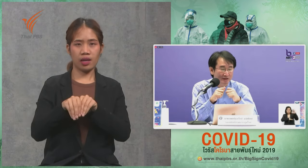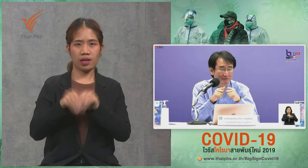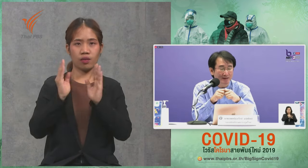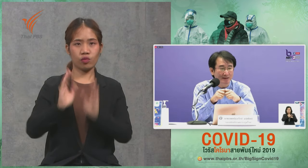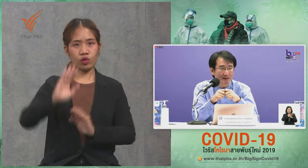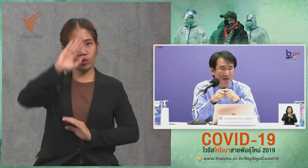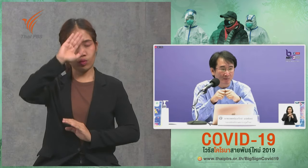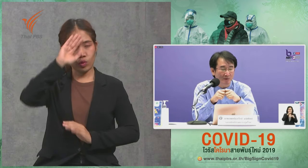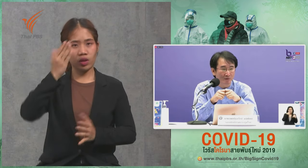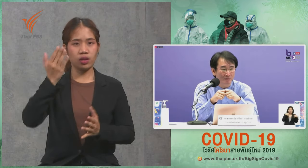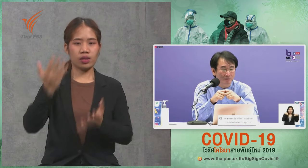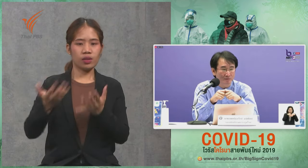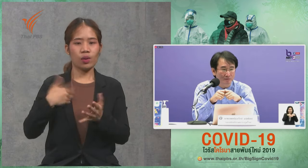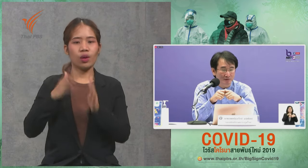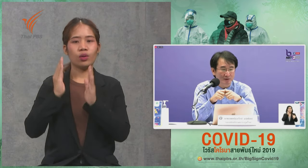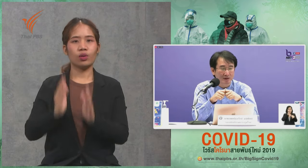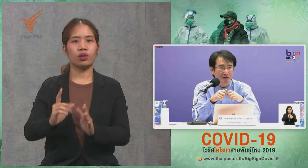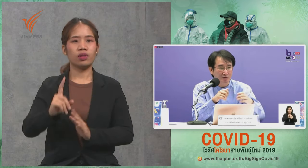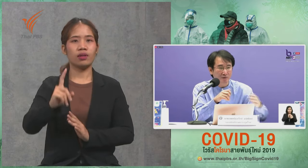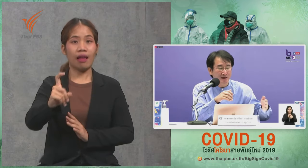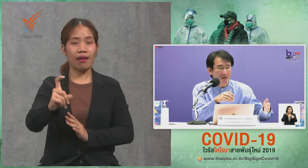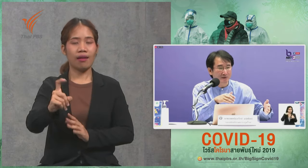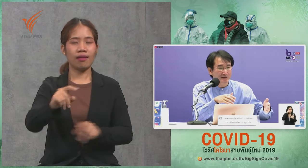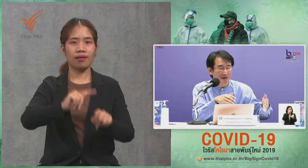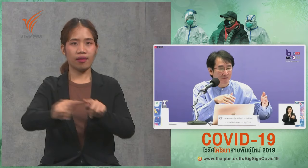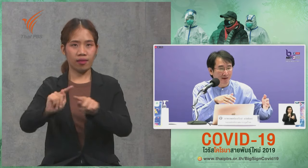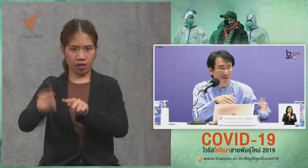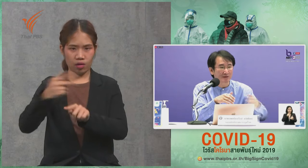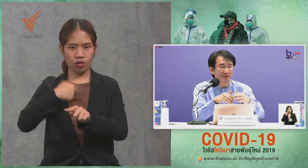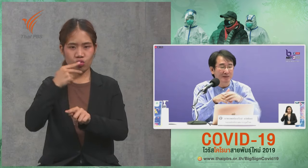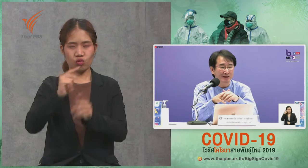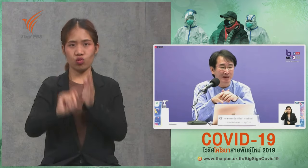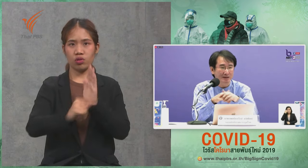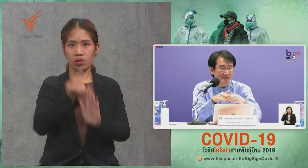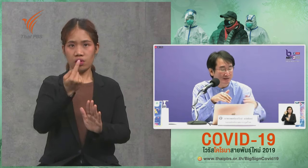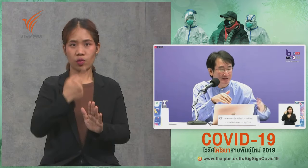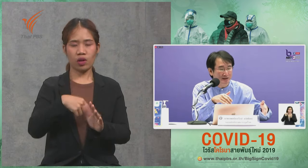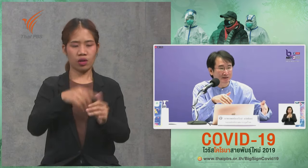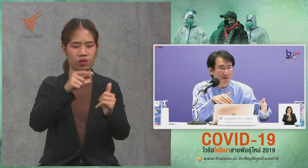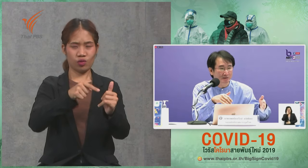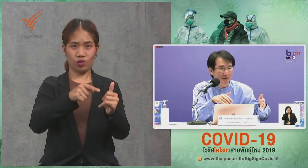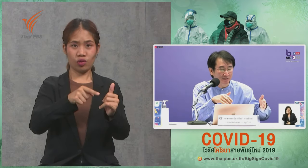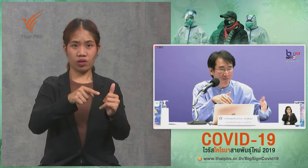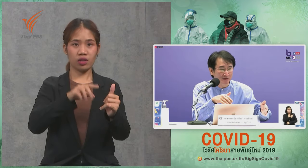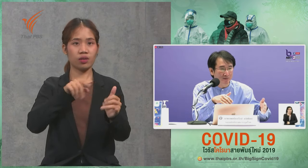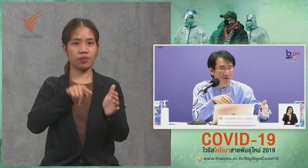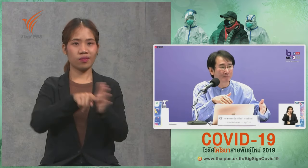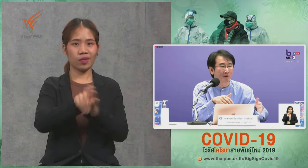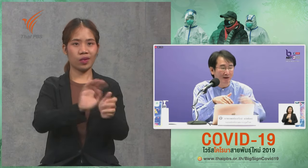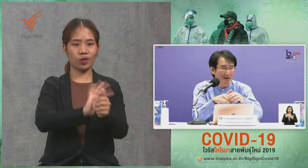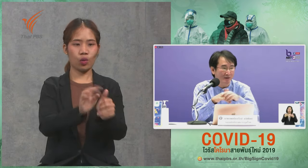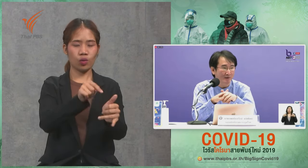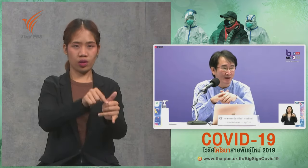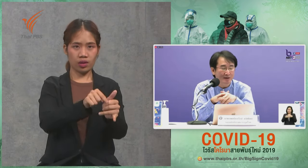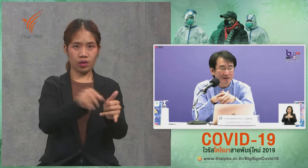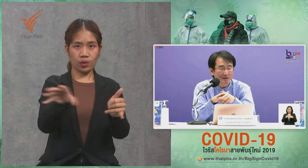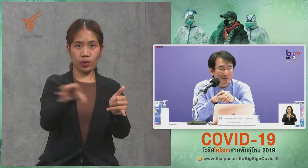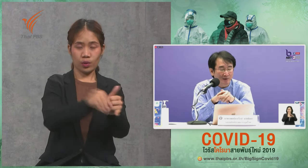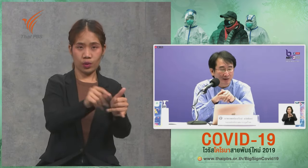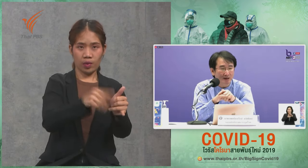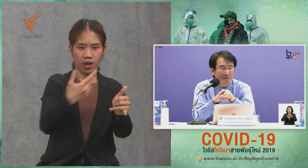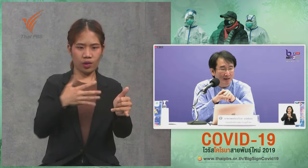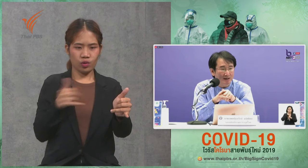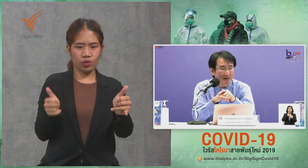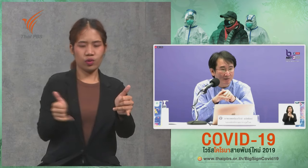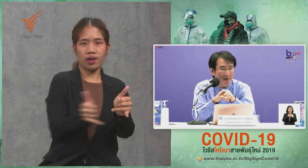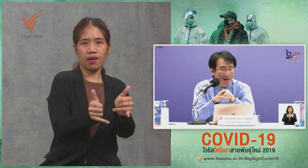หรือผู้เสียชีวิตนะครับก็คงดูนะครับว่าตั้งแต่วันที่เขาเริ่มมีอาการซึ่งจริงๆแล้วเดี๋ยวทีมก็จะเป็นคนบอกนะครับว่า